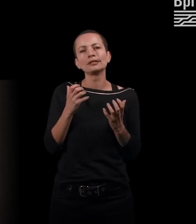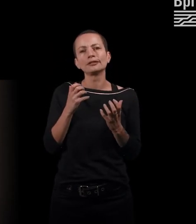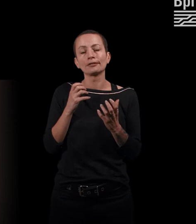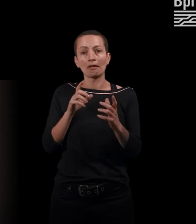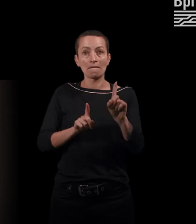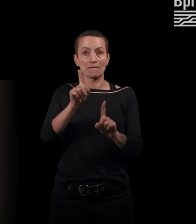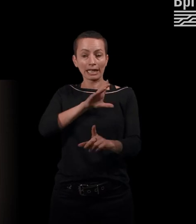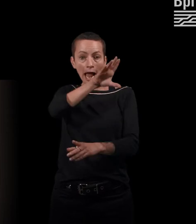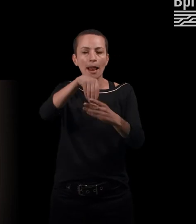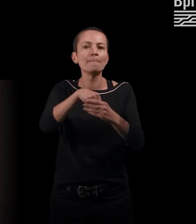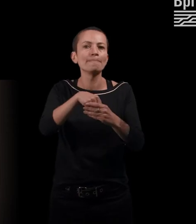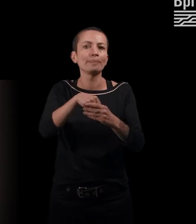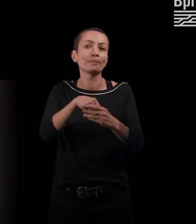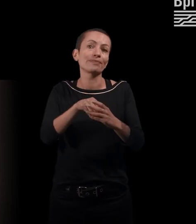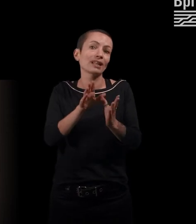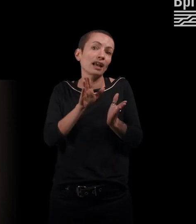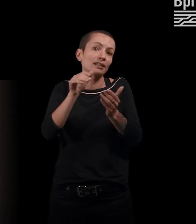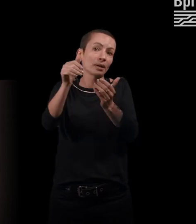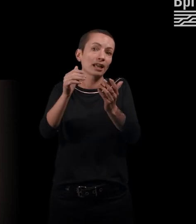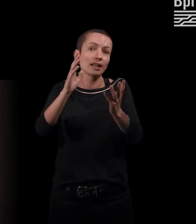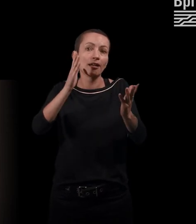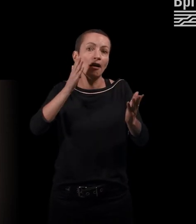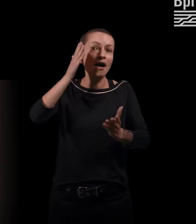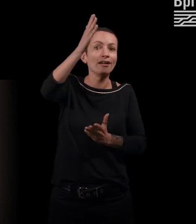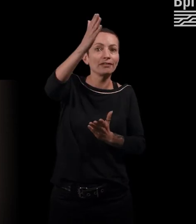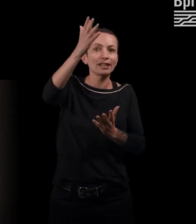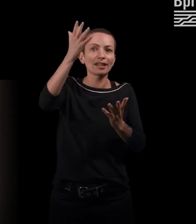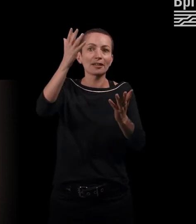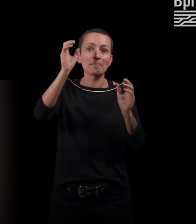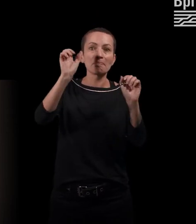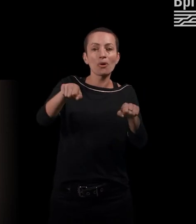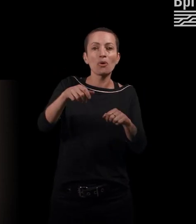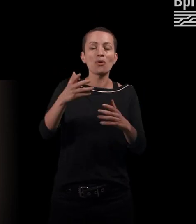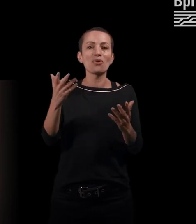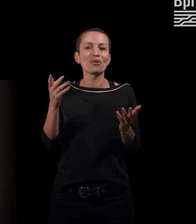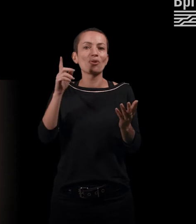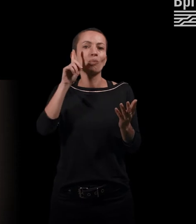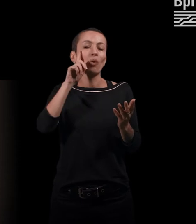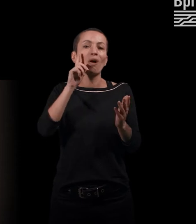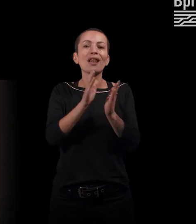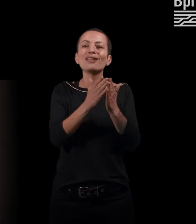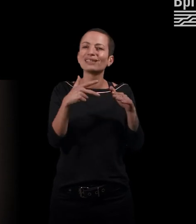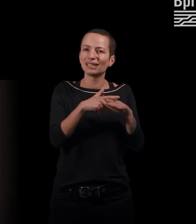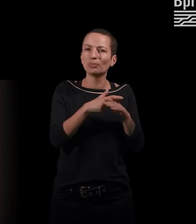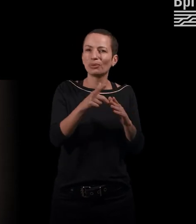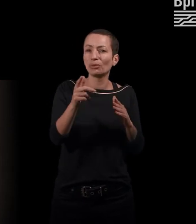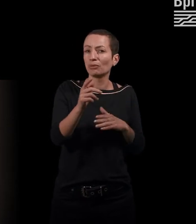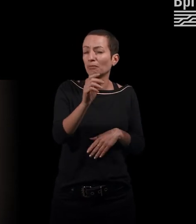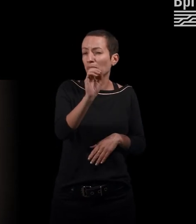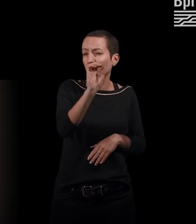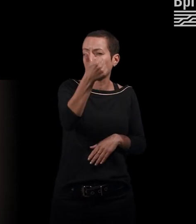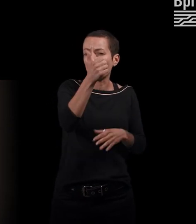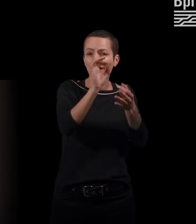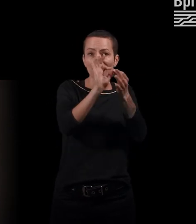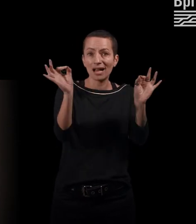d'être dans cette fête-là et d'espérer un demain possible. Alors je dis ça alors que le début du livre, la